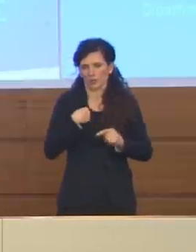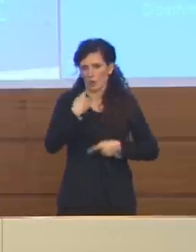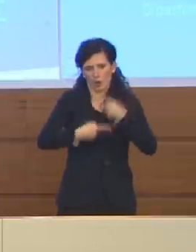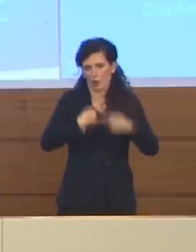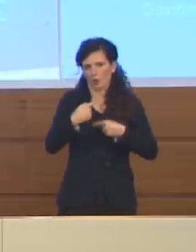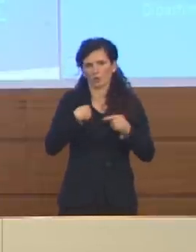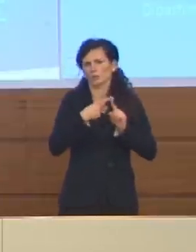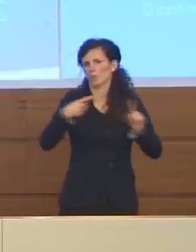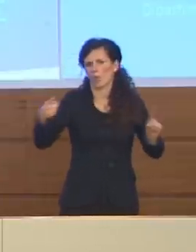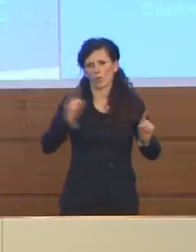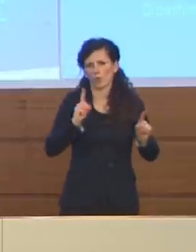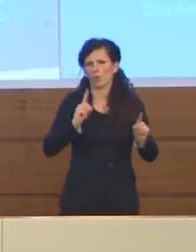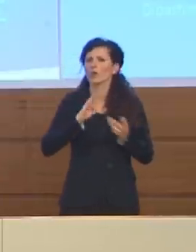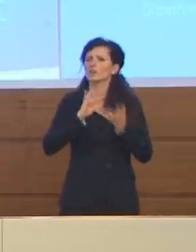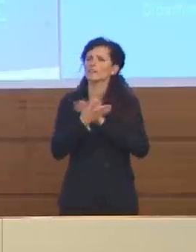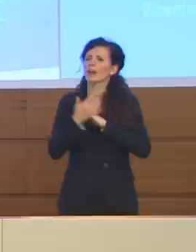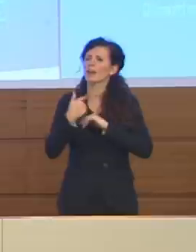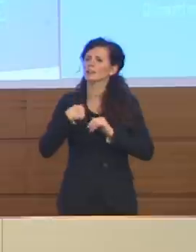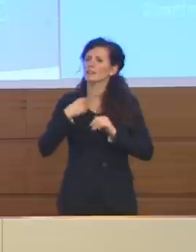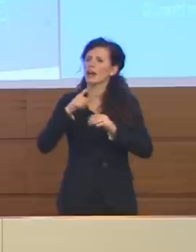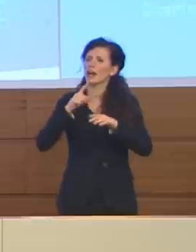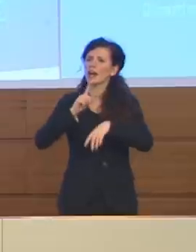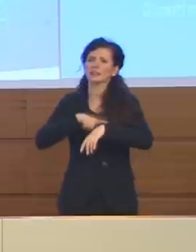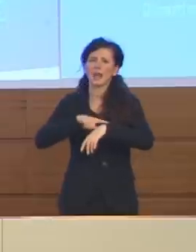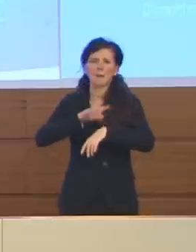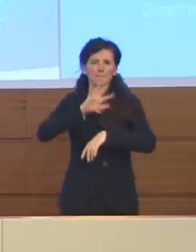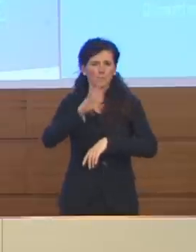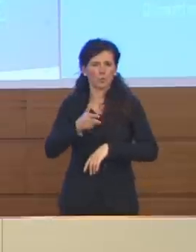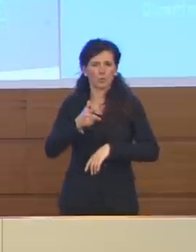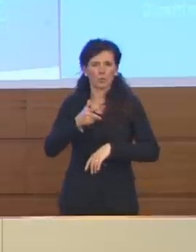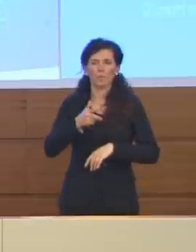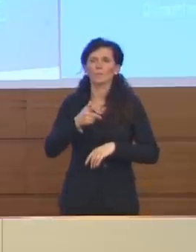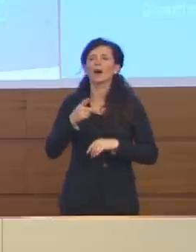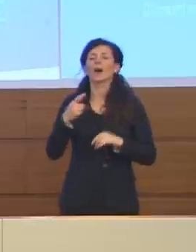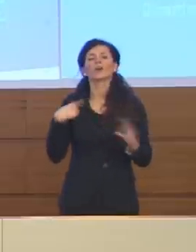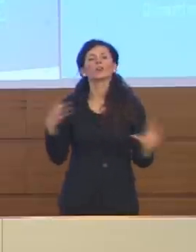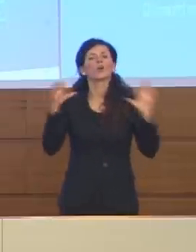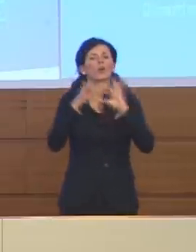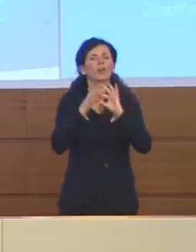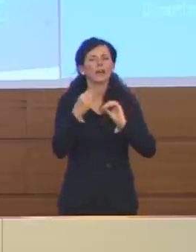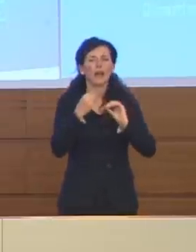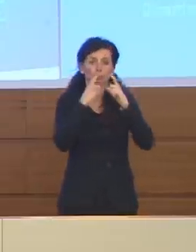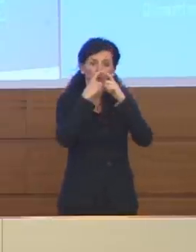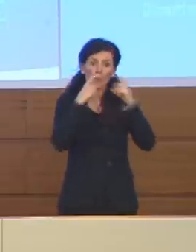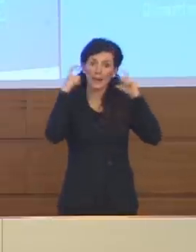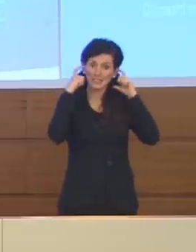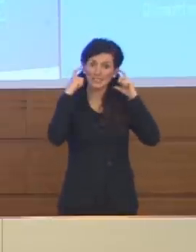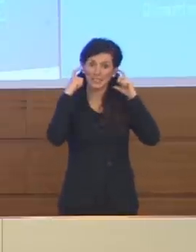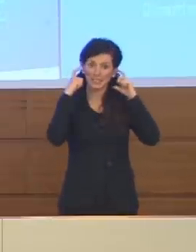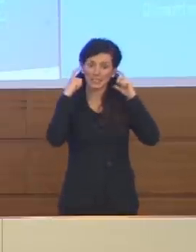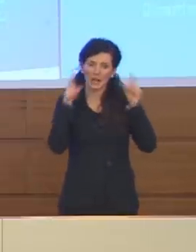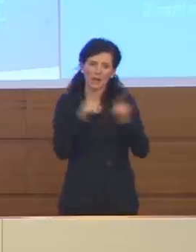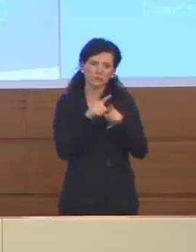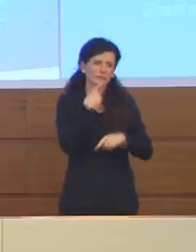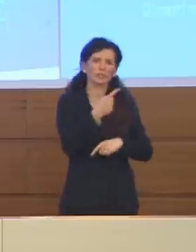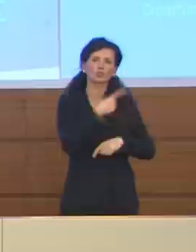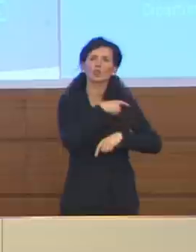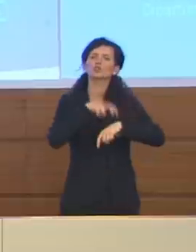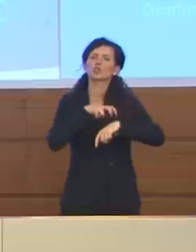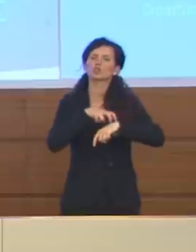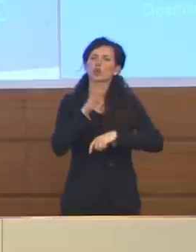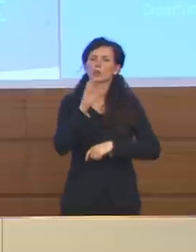spazio alla parte di risposte sulle mascherine del dottor borrelli per ribadire che